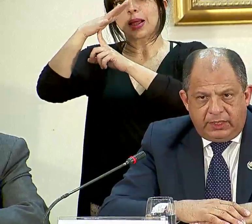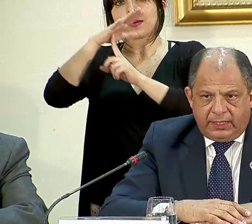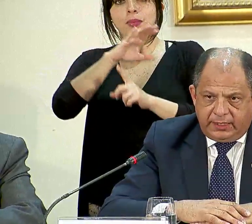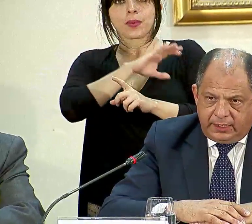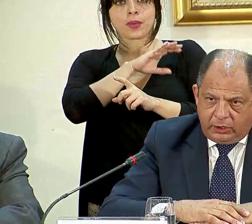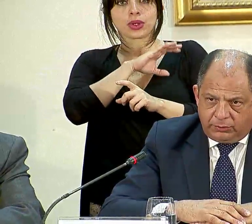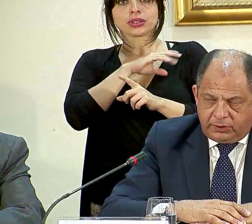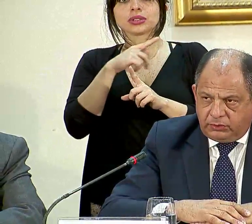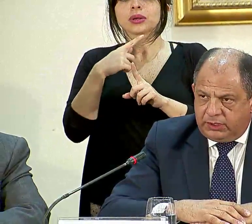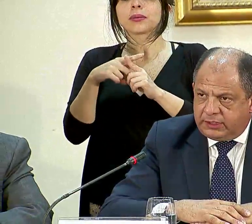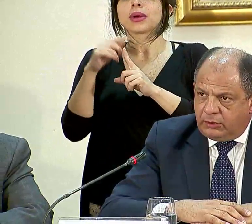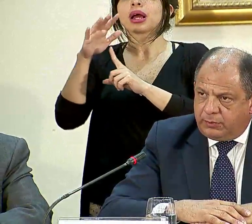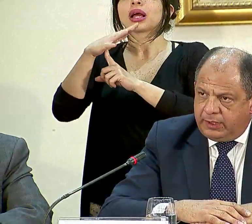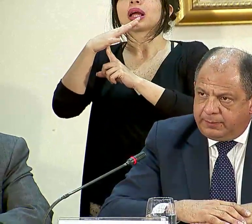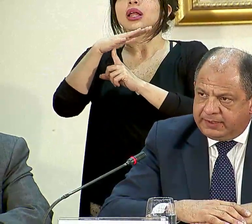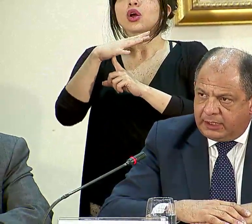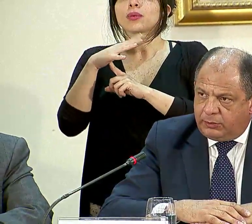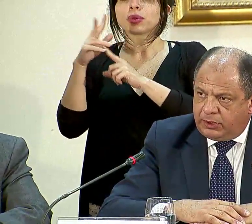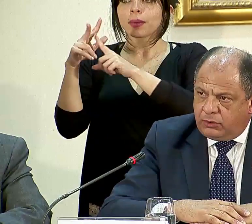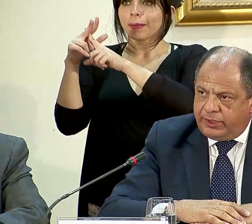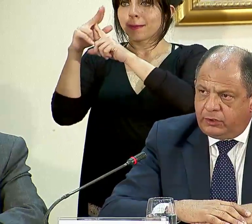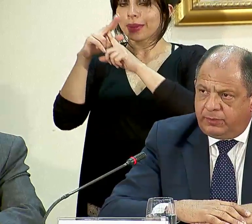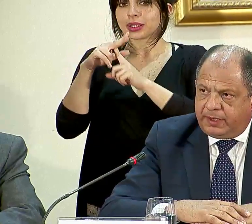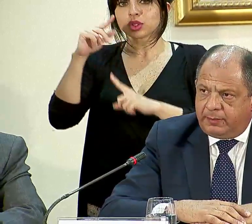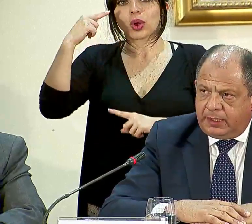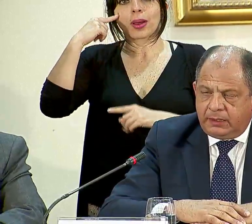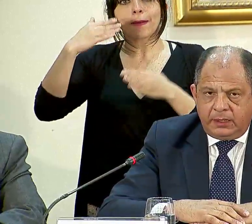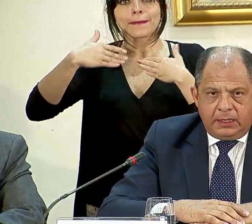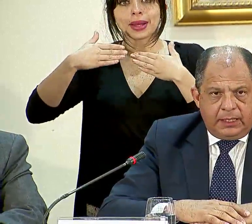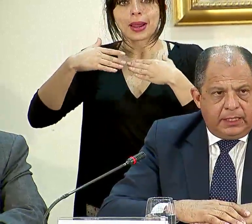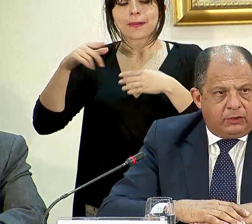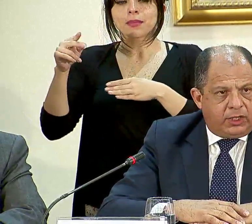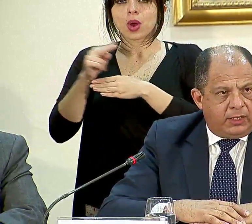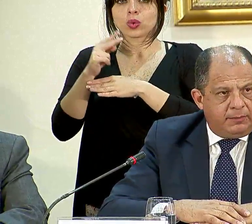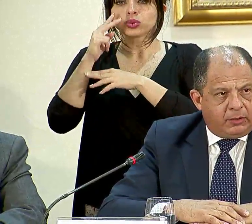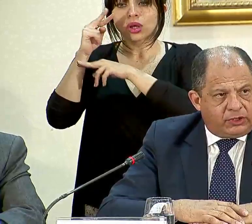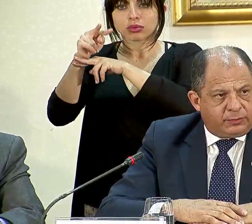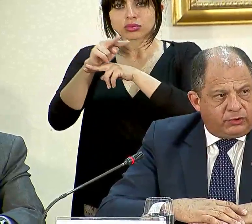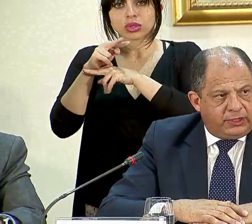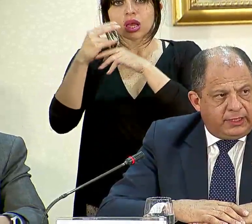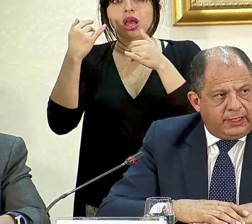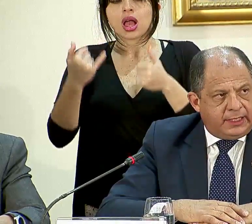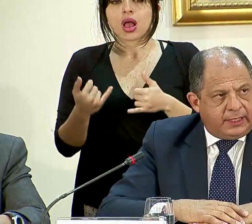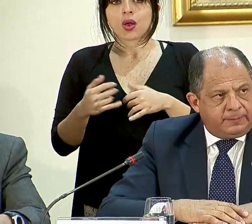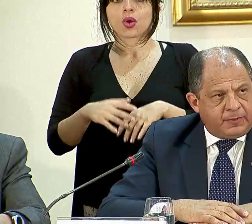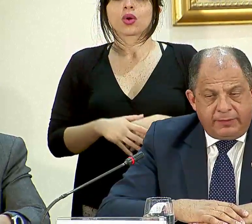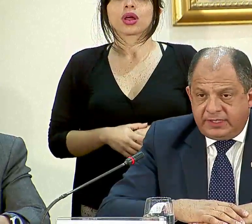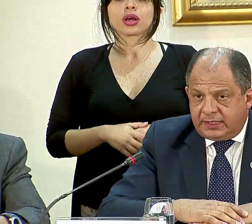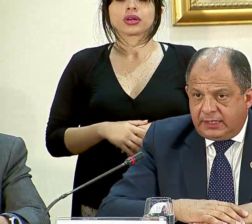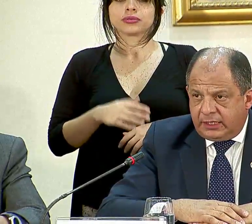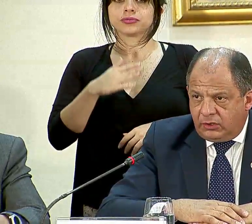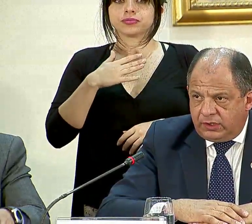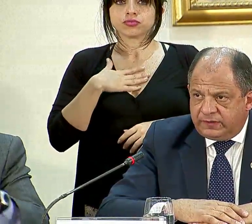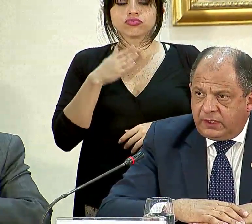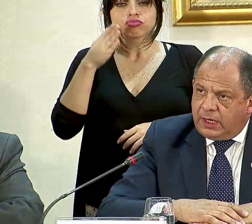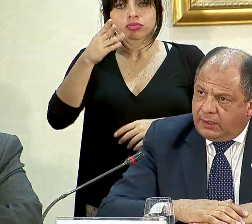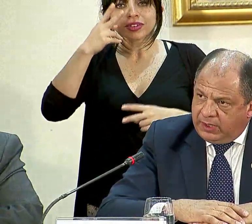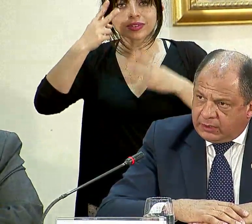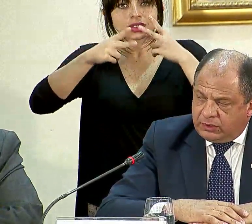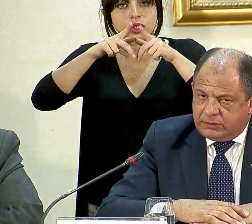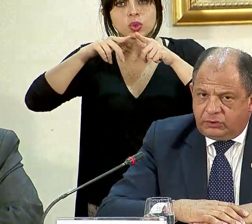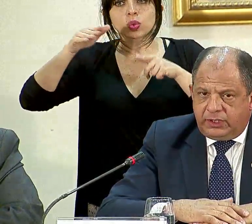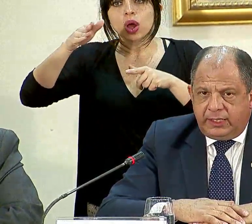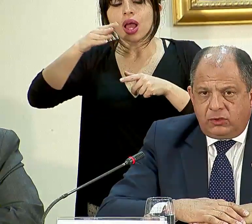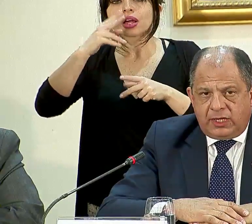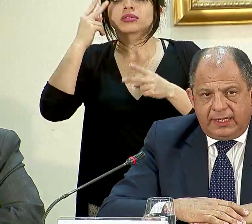Fuerza Pública y el helicóptero utilizado, prestado por el gobierno de Panamá. Y ahora me corresponde ir a visitar las regiones,